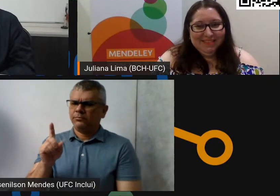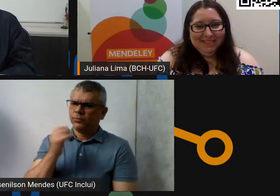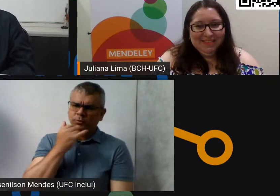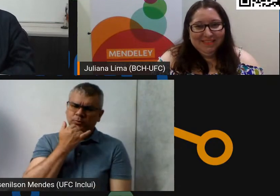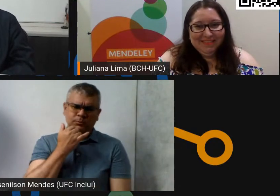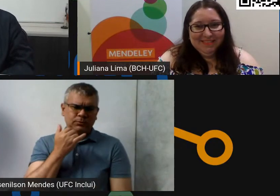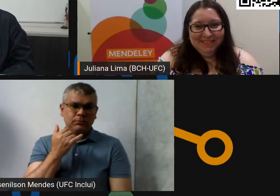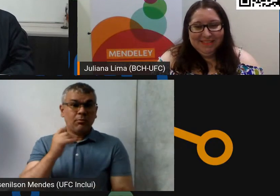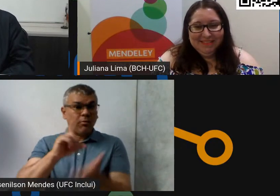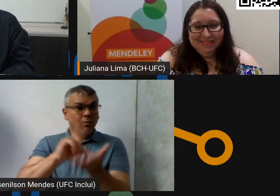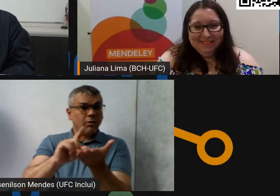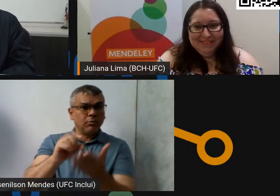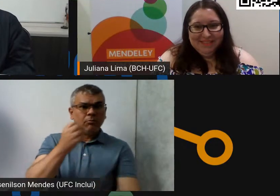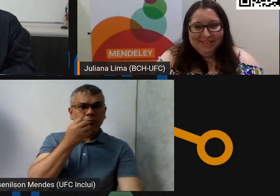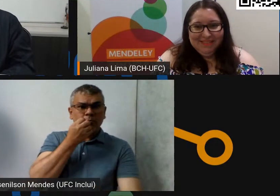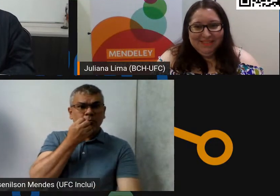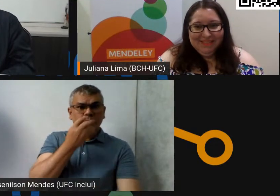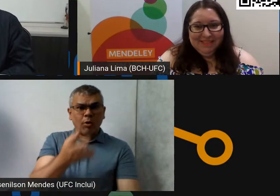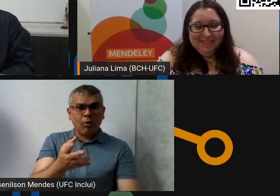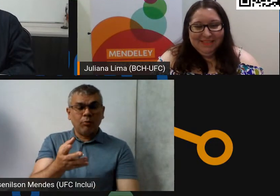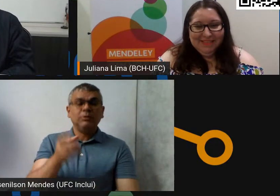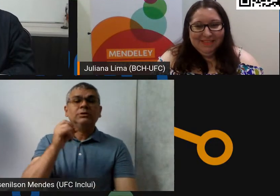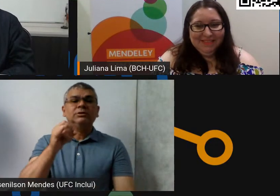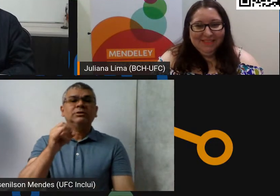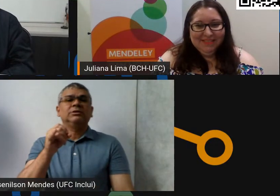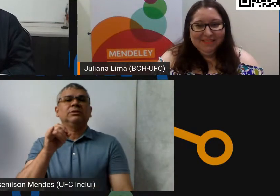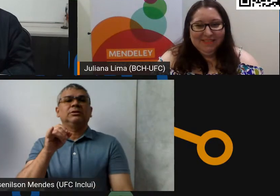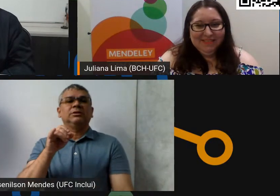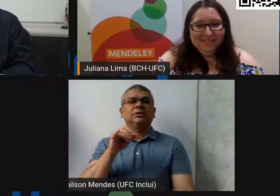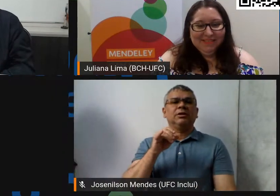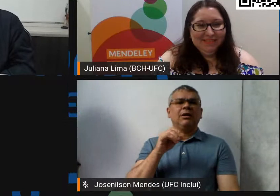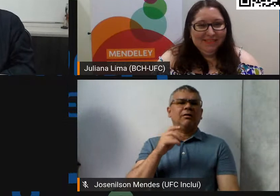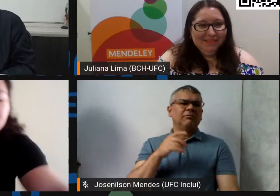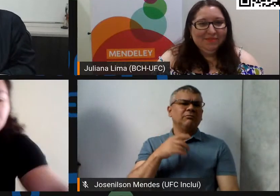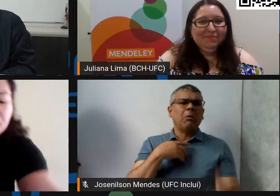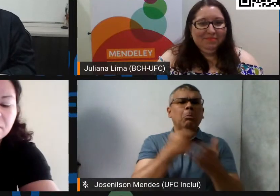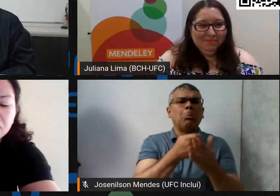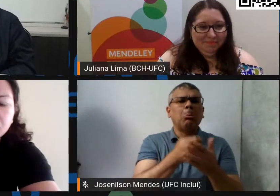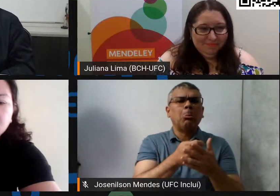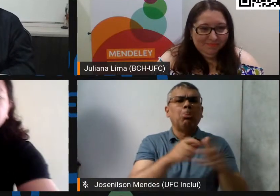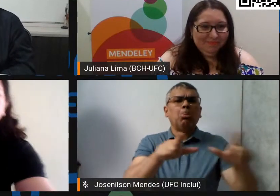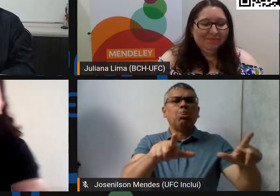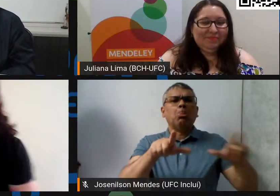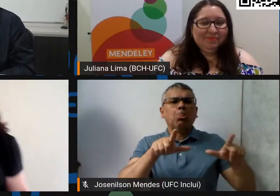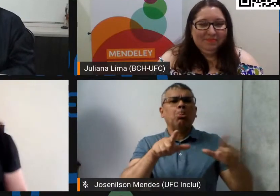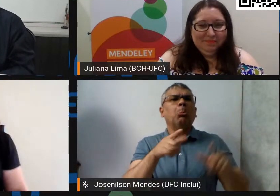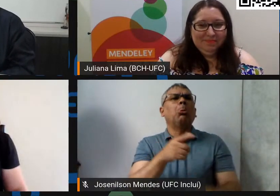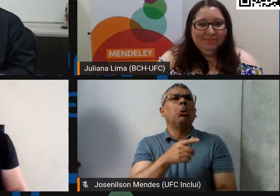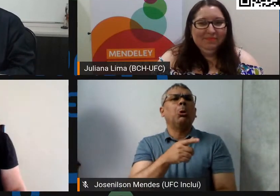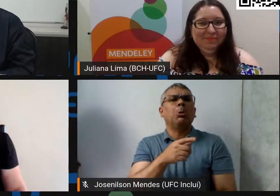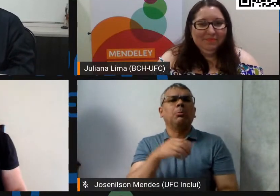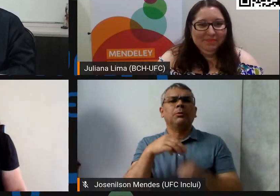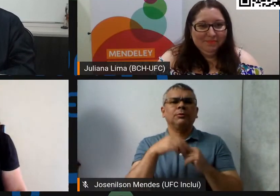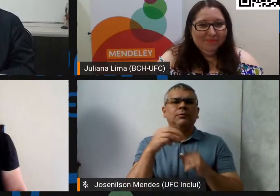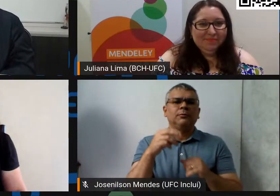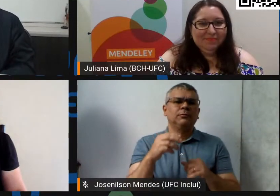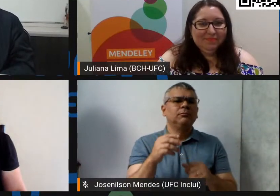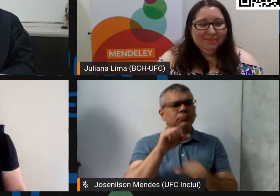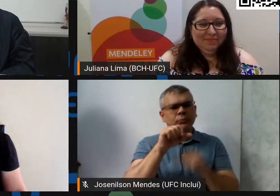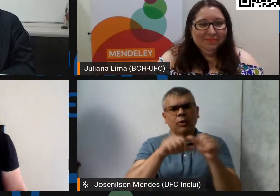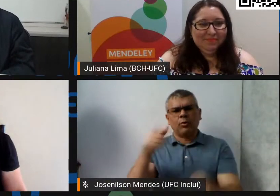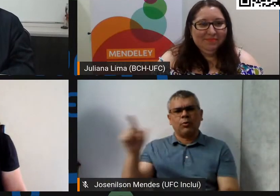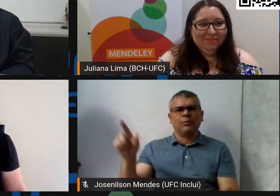revista trava pela sua titulação, muda de revista. Não é assim, não. Você pode mandar um artigo